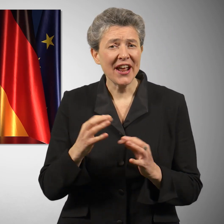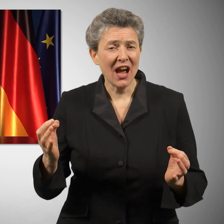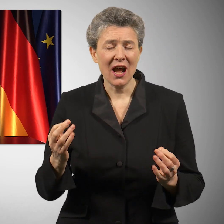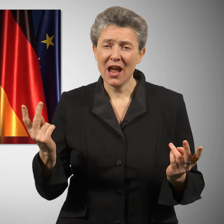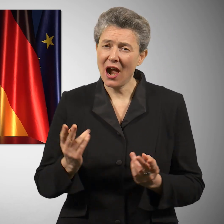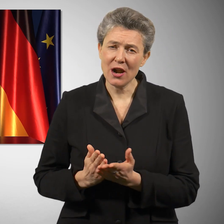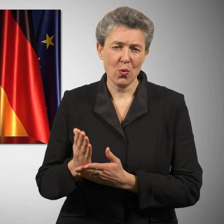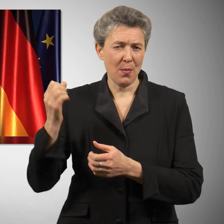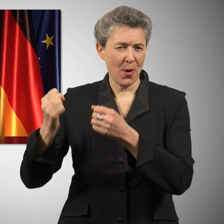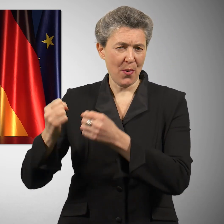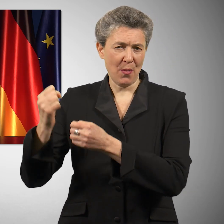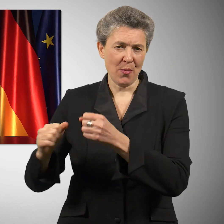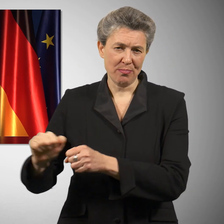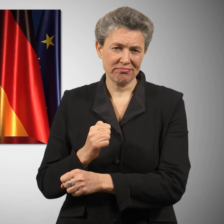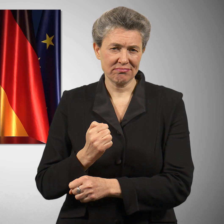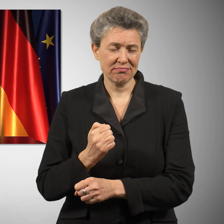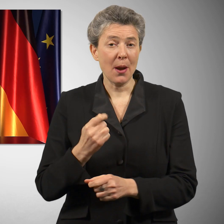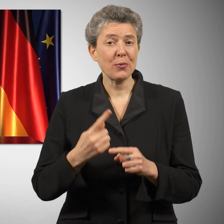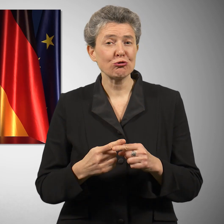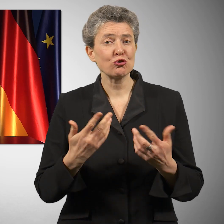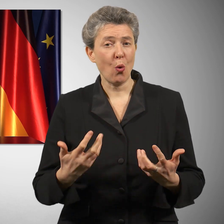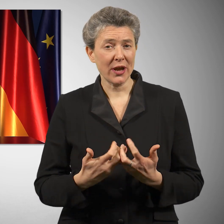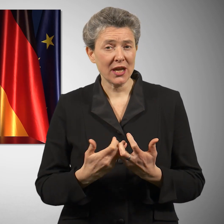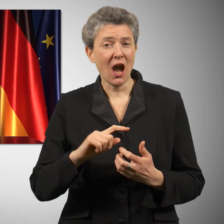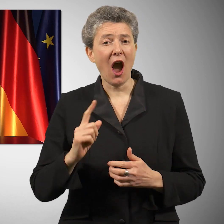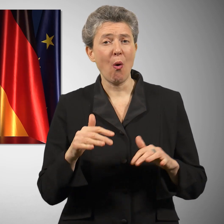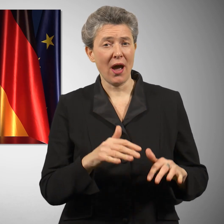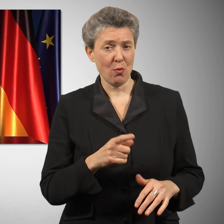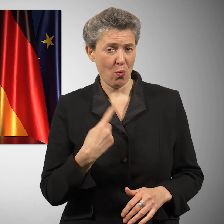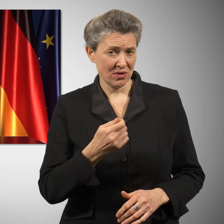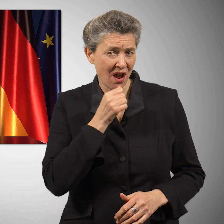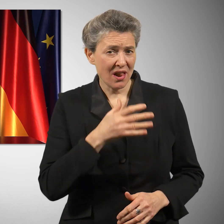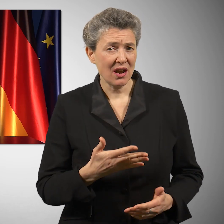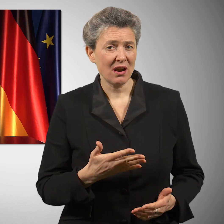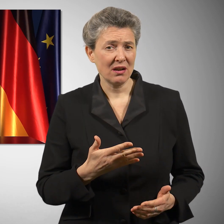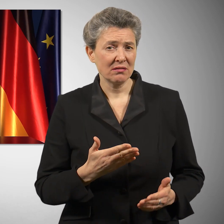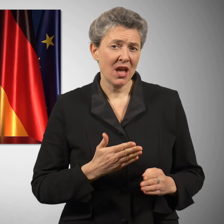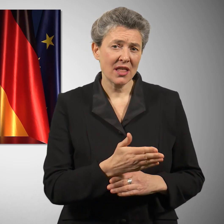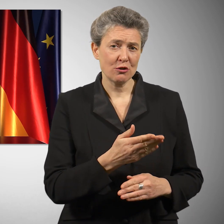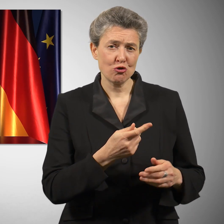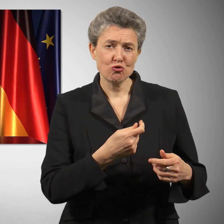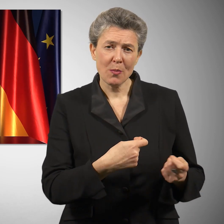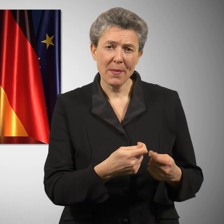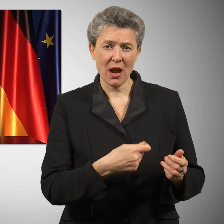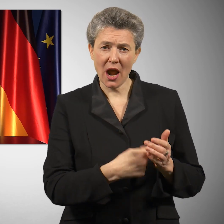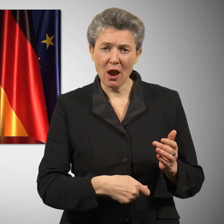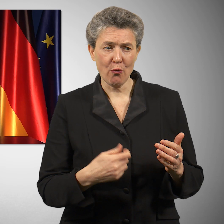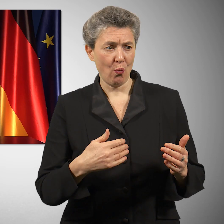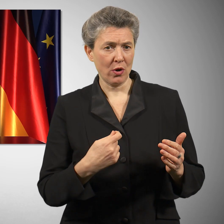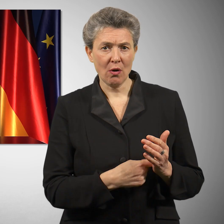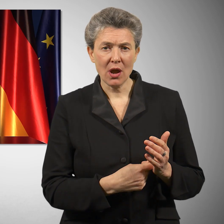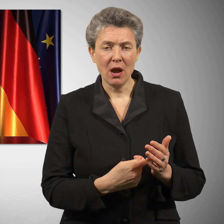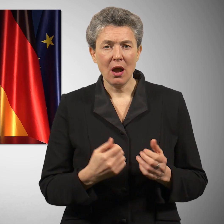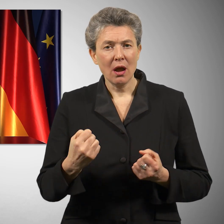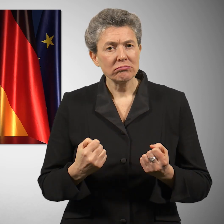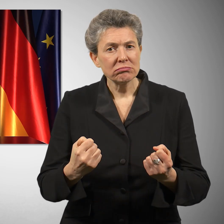Raketen. Und wir alle spüren die Folgen dieses Kriegs auch in unserem Alltag. Beim Einkaufen im Supermarkt, an der Tankstelle oder